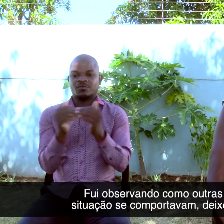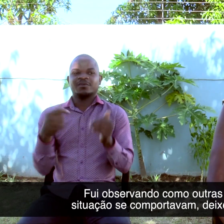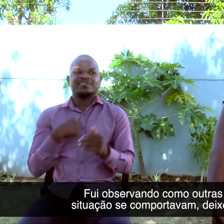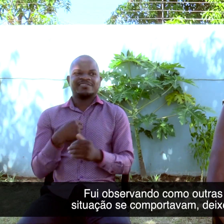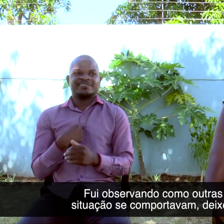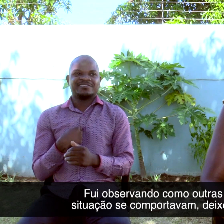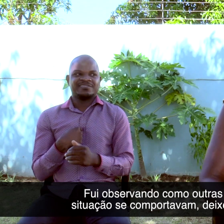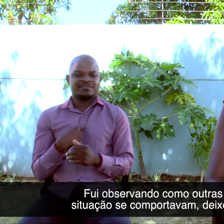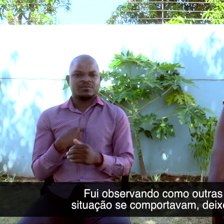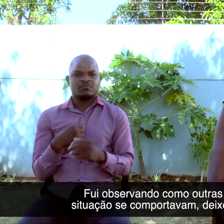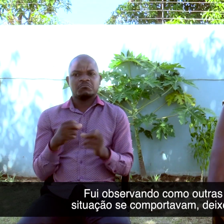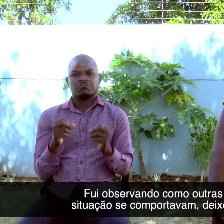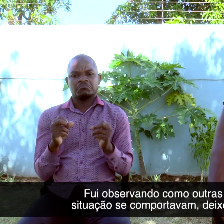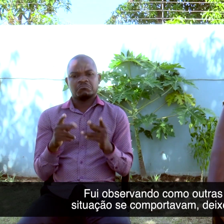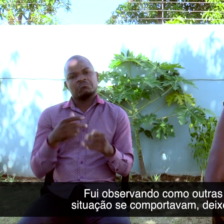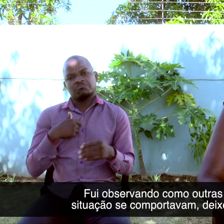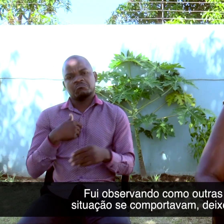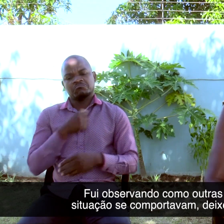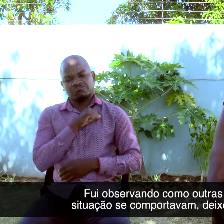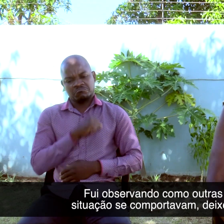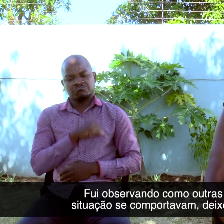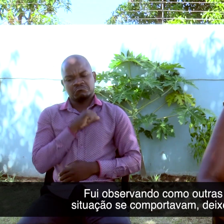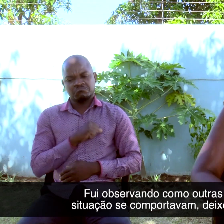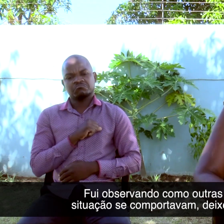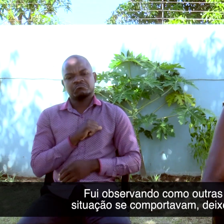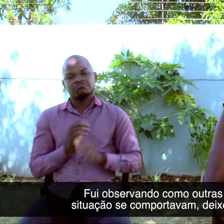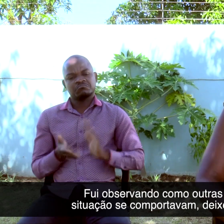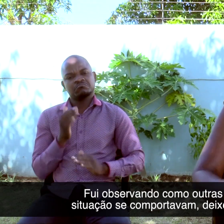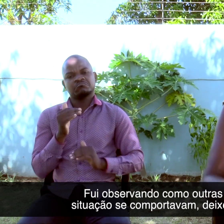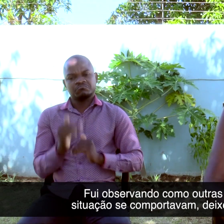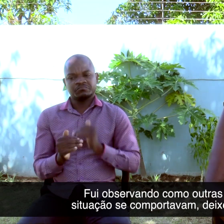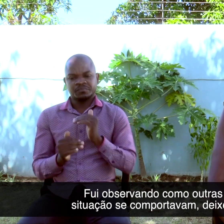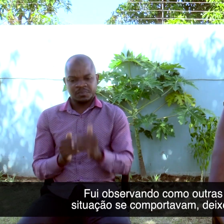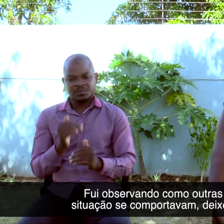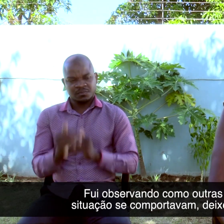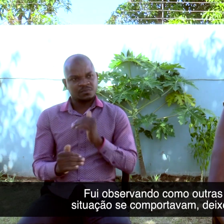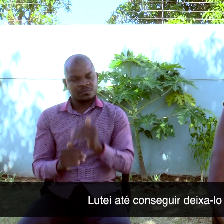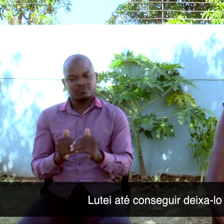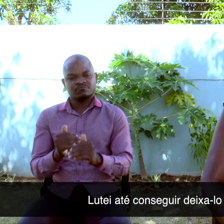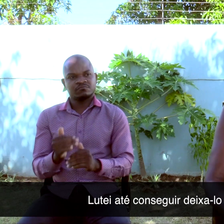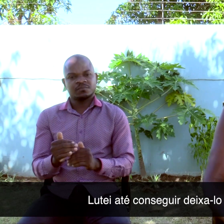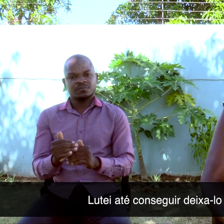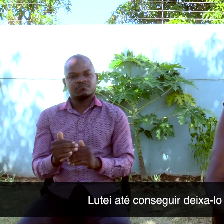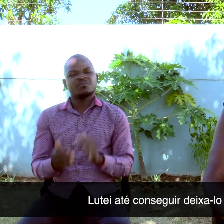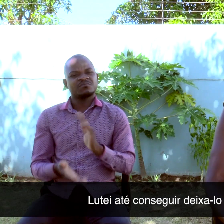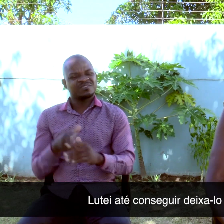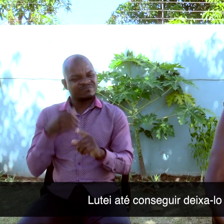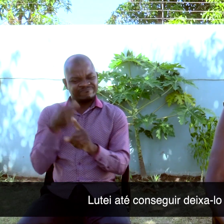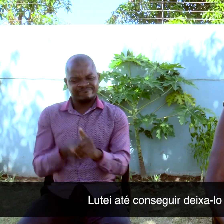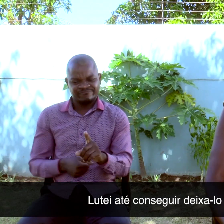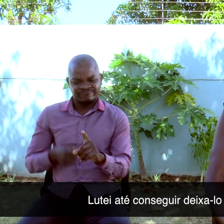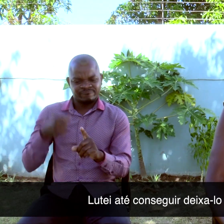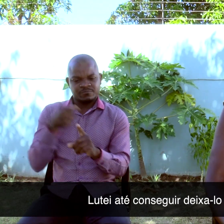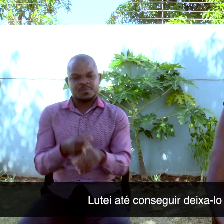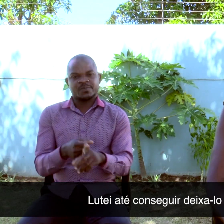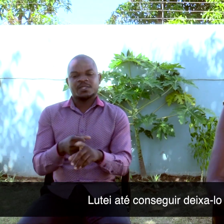eu deixei as coisas assim mesmo e fui à luta. Lutei até eu conseguir,